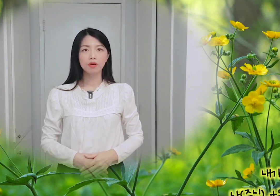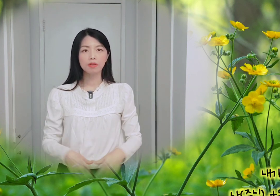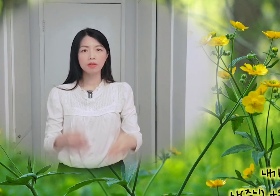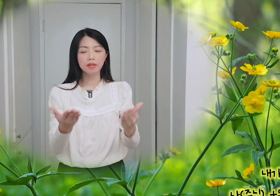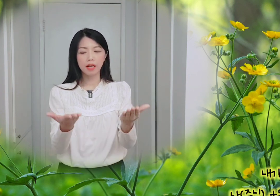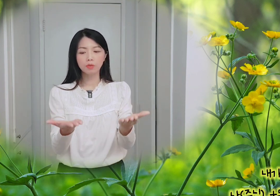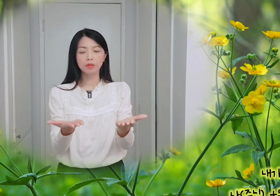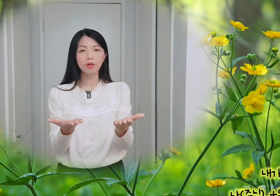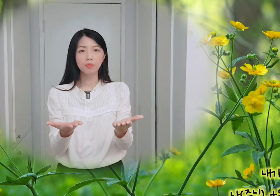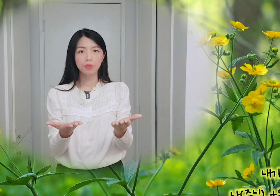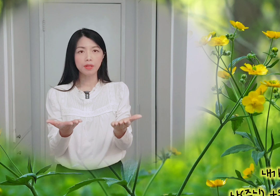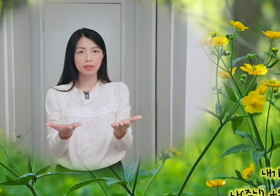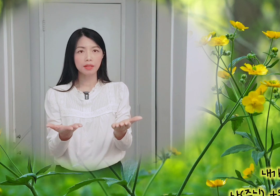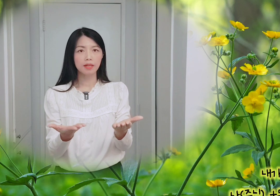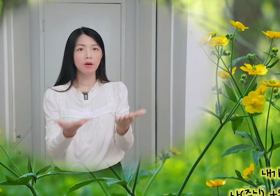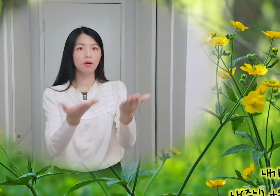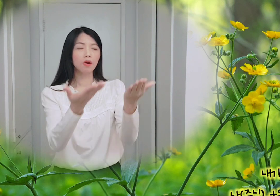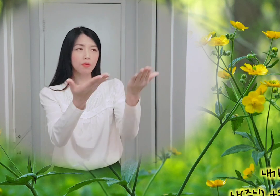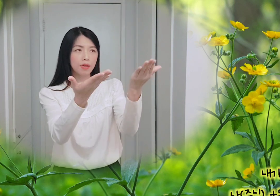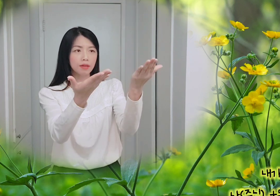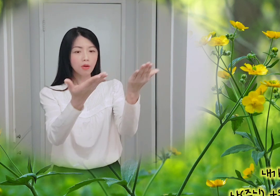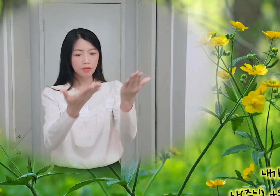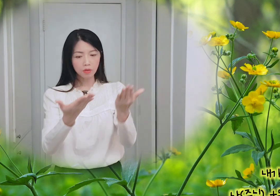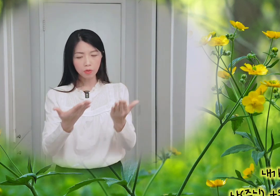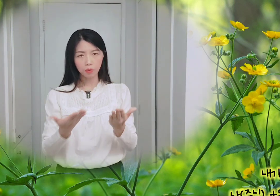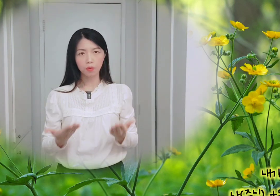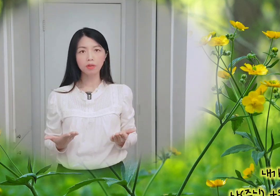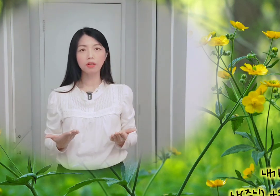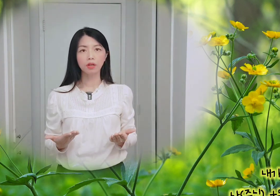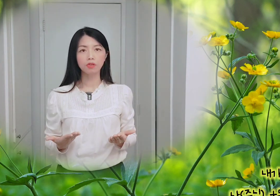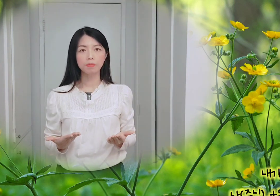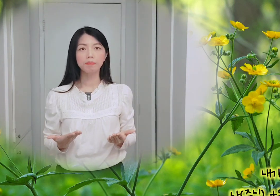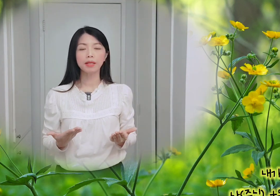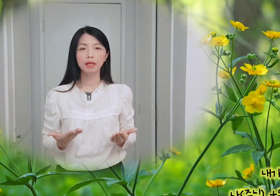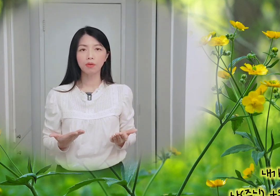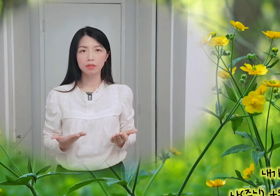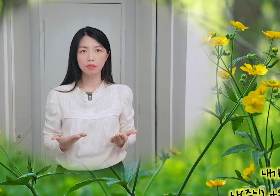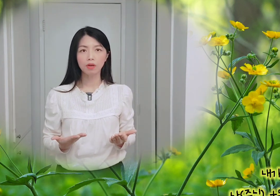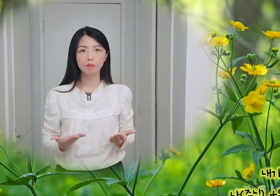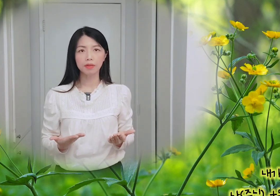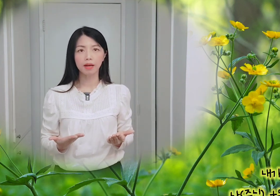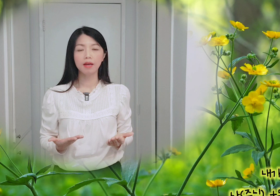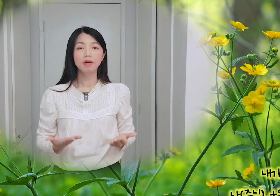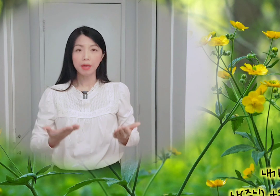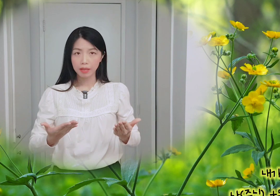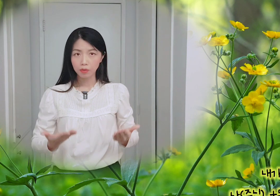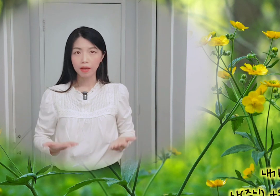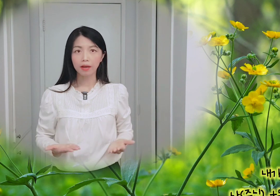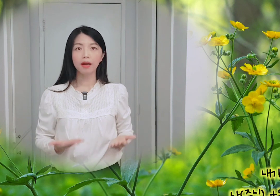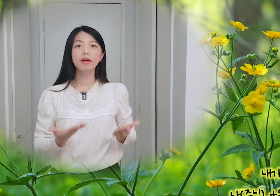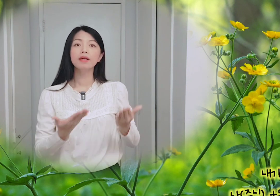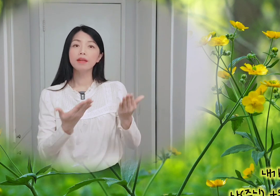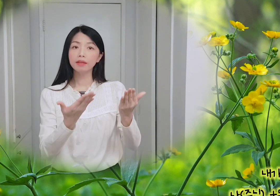한 뜻의 수어는 양손을 위로 한 이 상태에서 위에서 내 쪽으로 끌어당겨 주시면 받다라고 한 뜻의 수어가 됩니다.